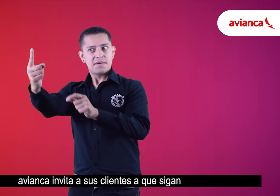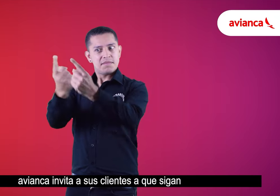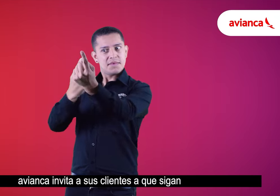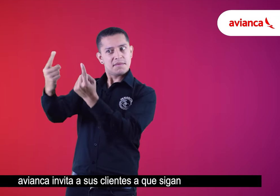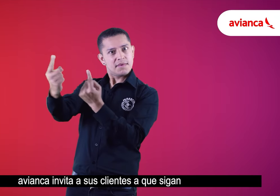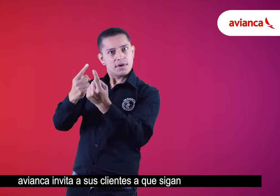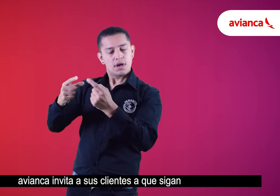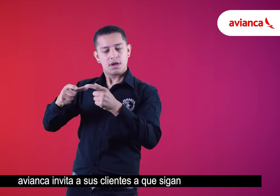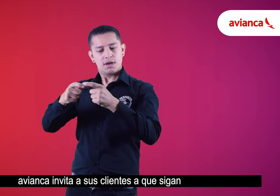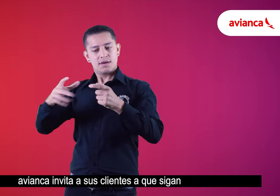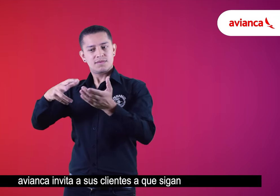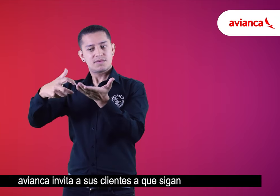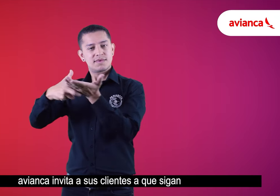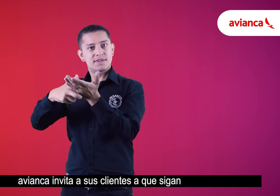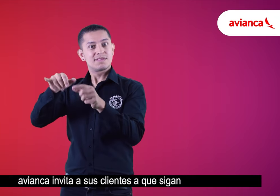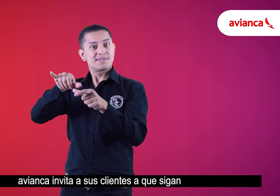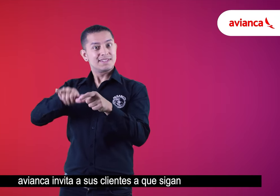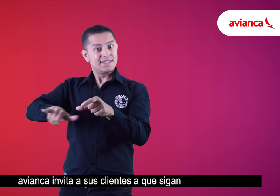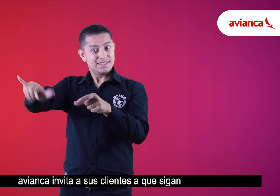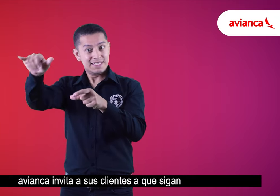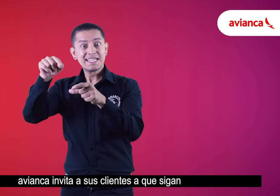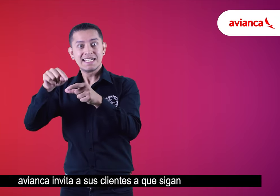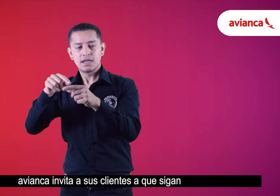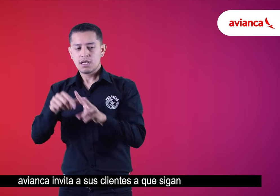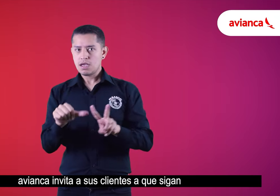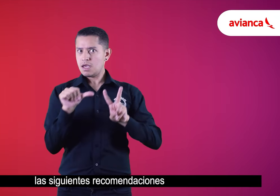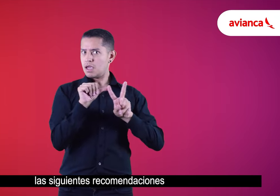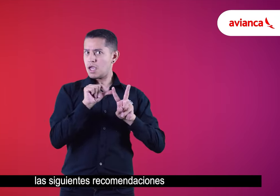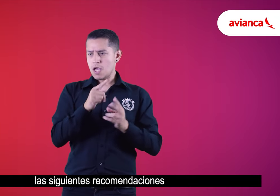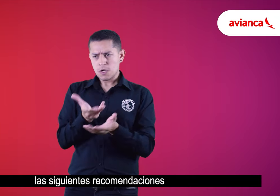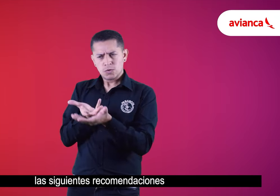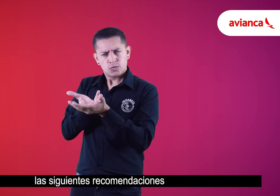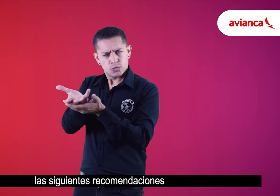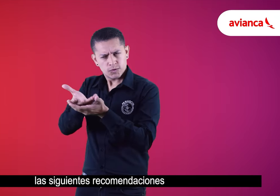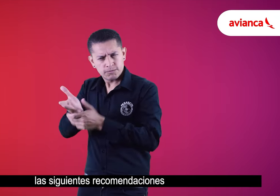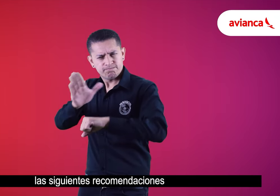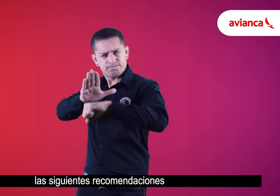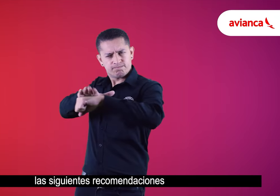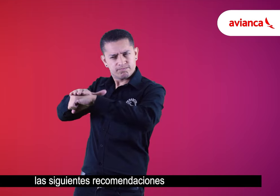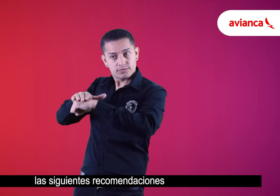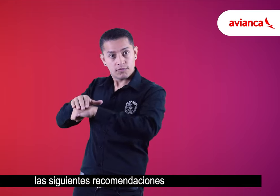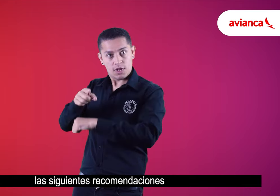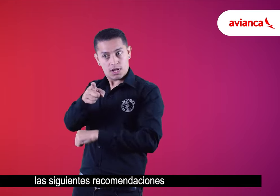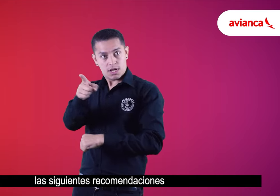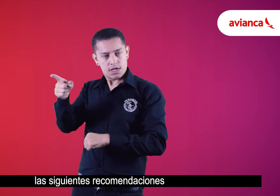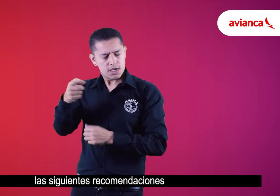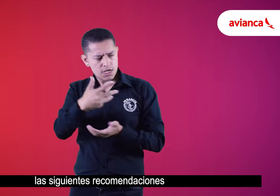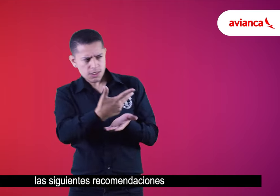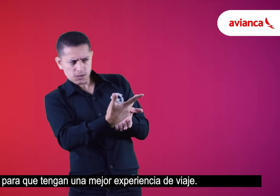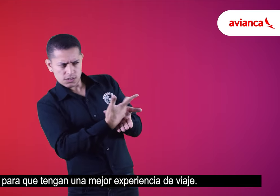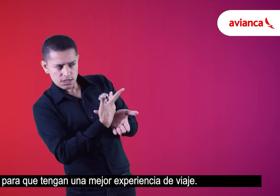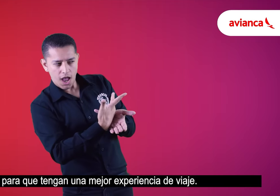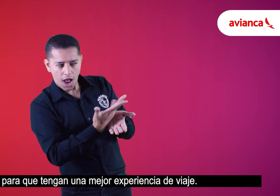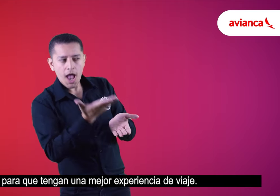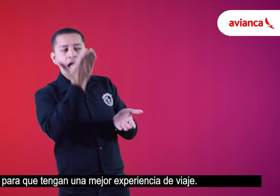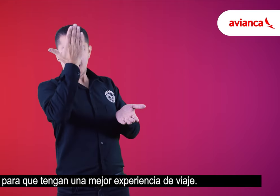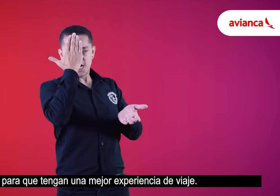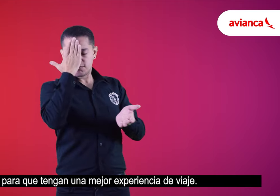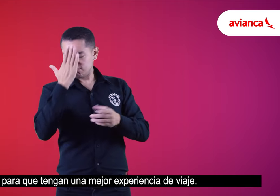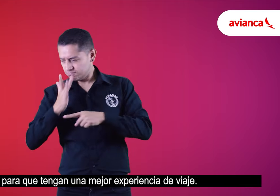Avianca invita a sus clientes a que sigan las siguientes recomendaciones para que tengan